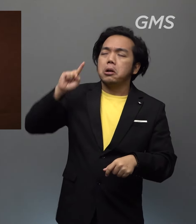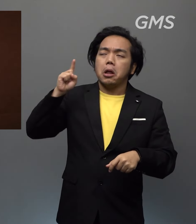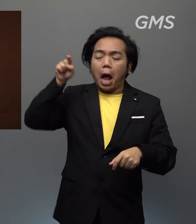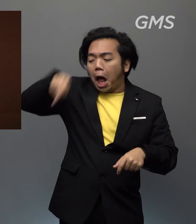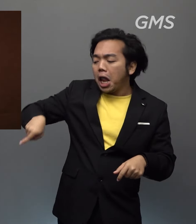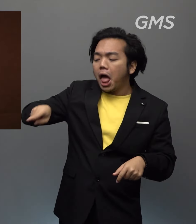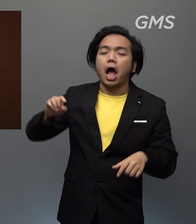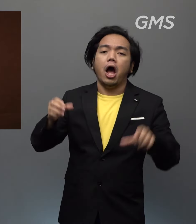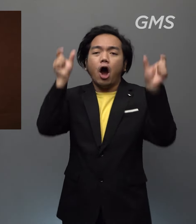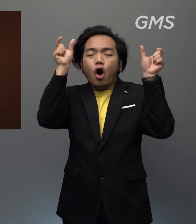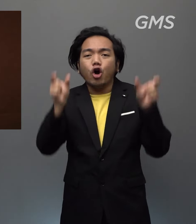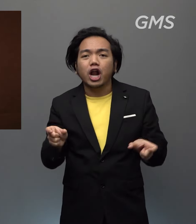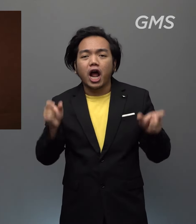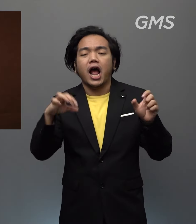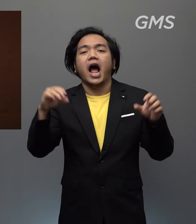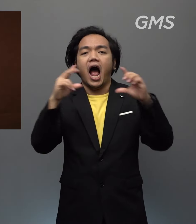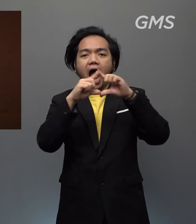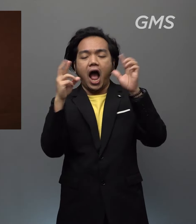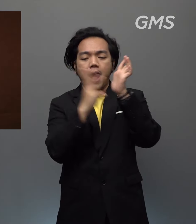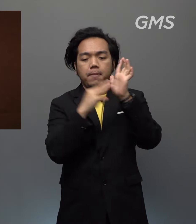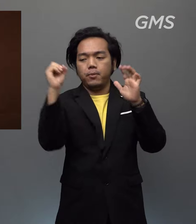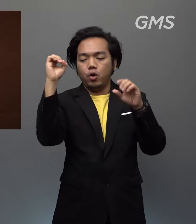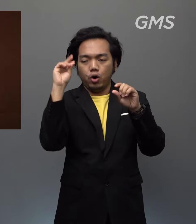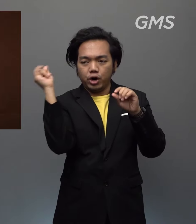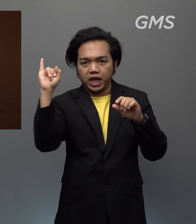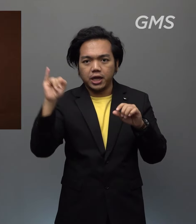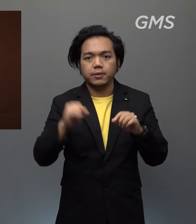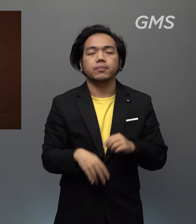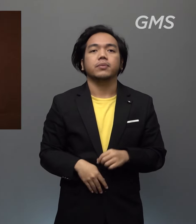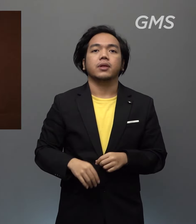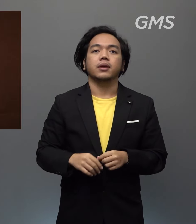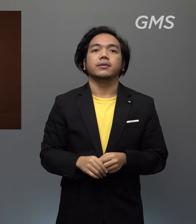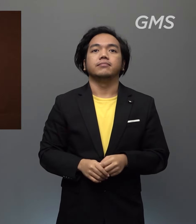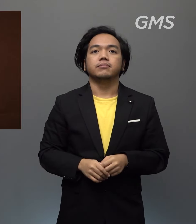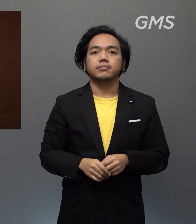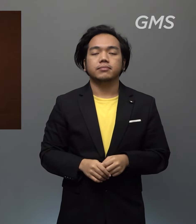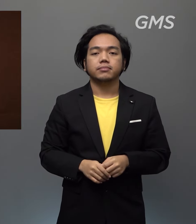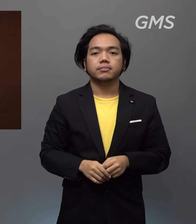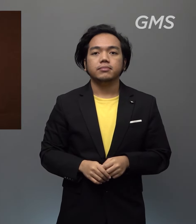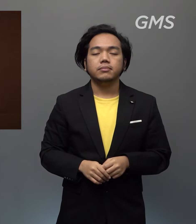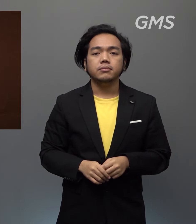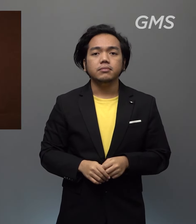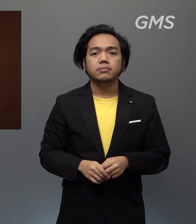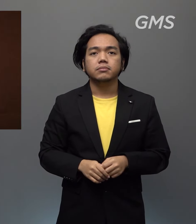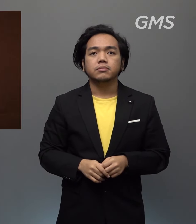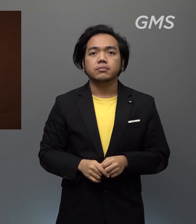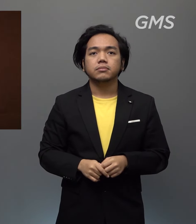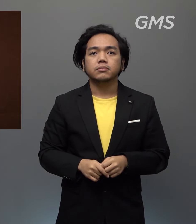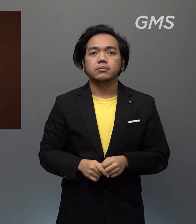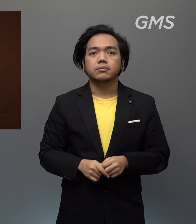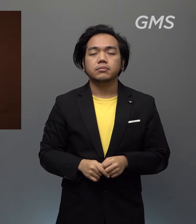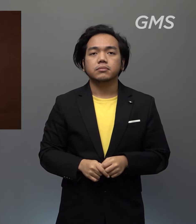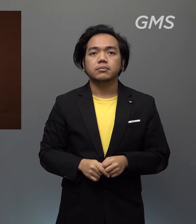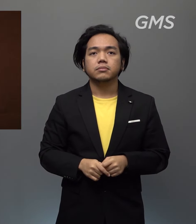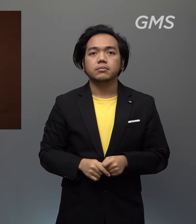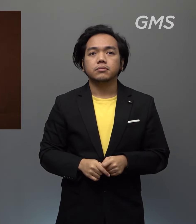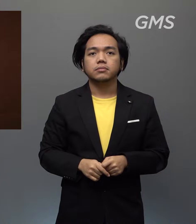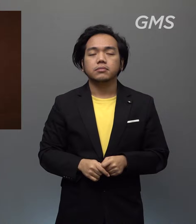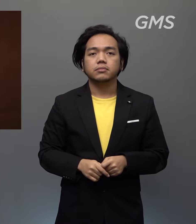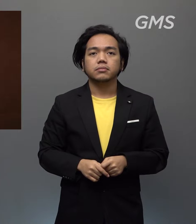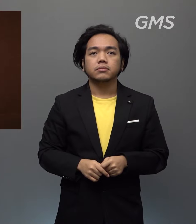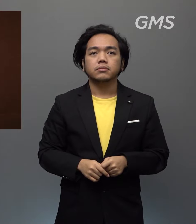ternyata situasi yang bangsa Israel hadapi atau jalani, keterpurukan yang terjadi di dalam kehidupan mereka,